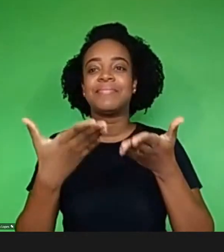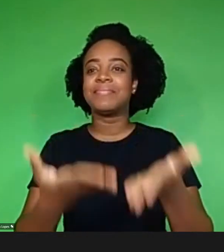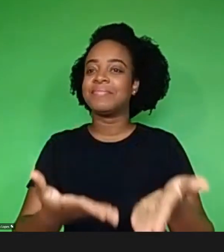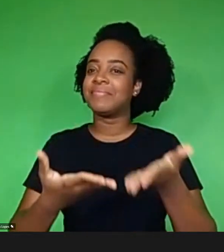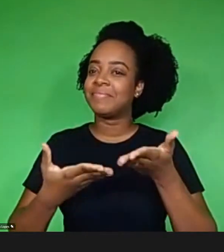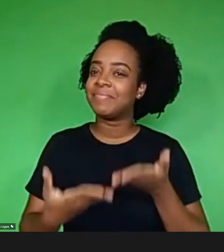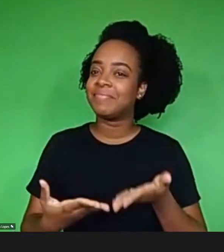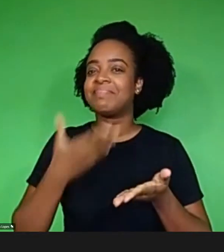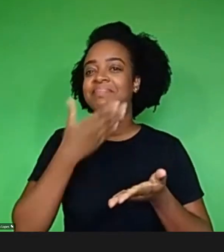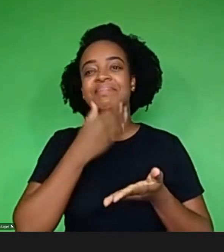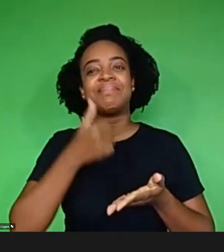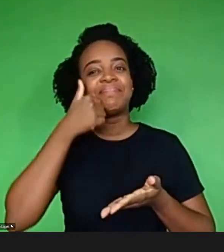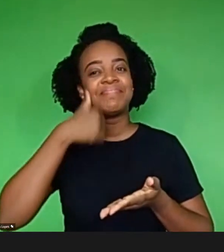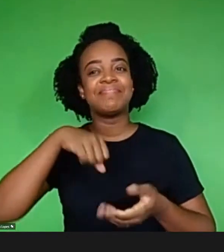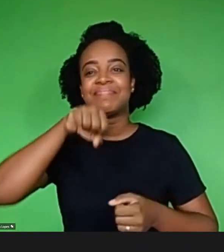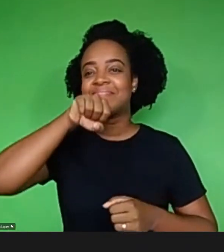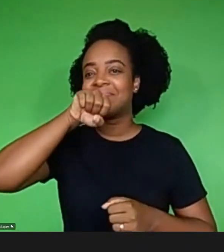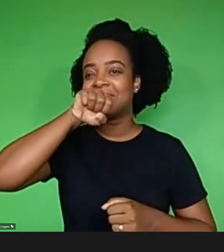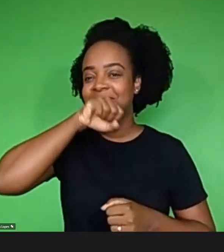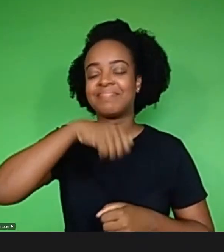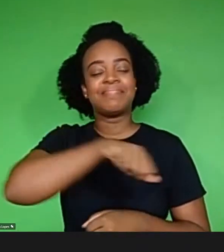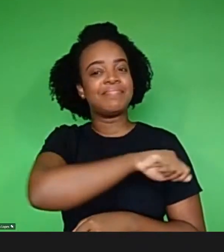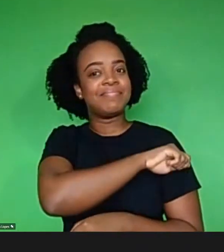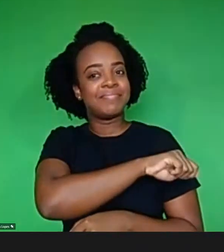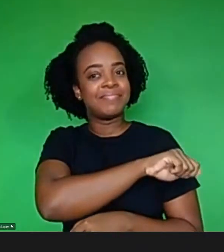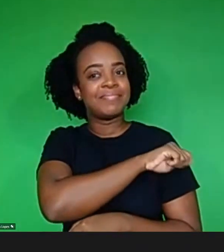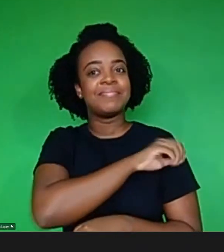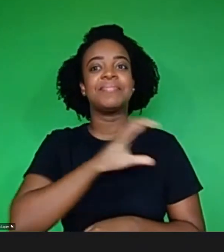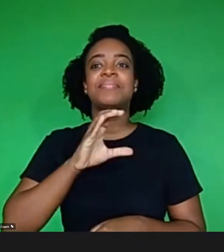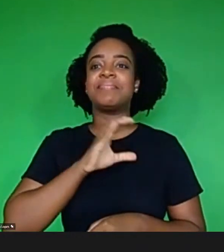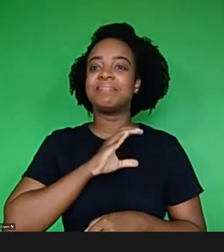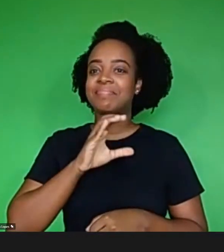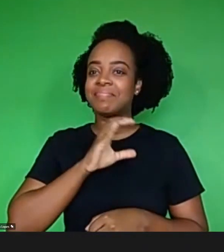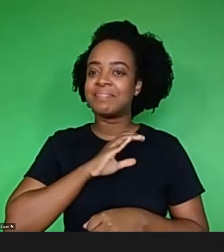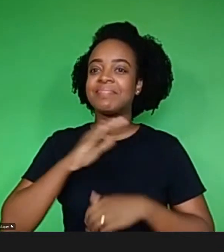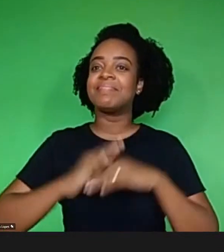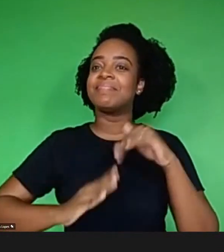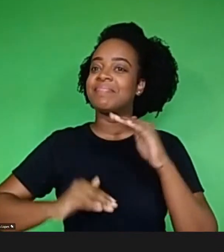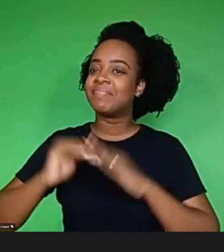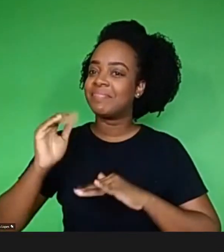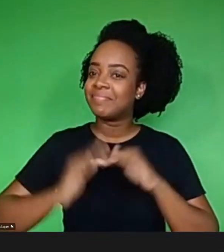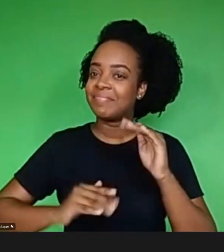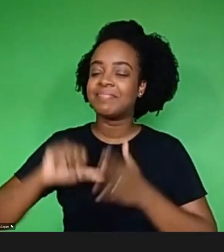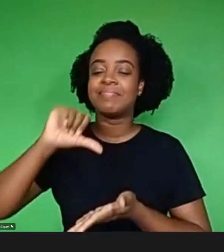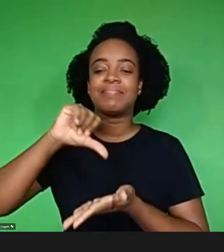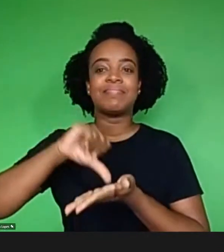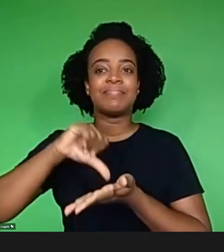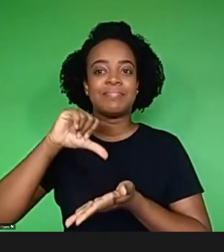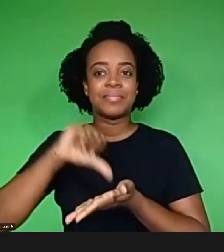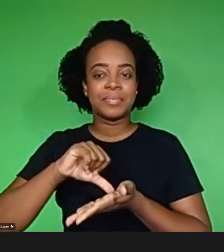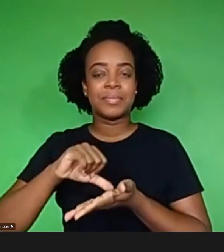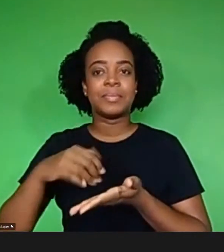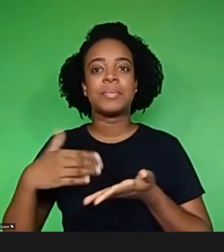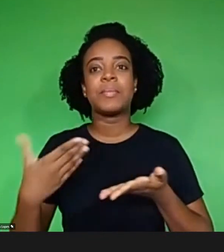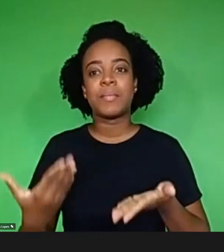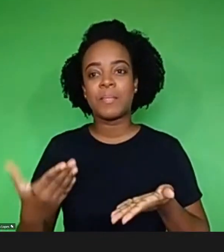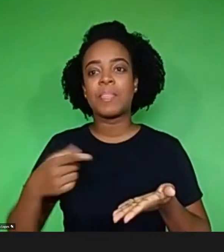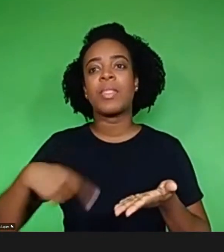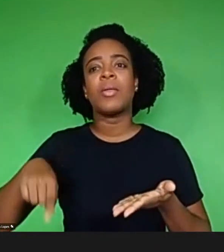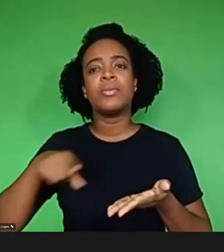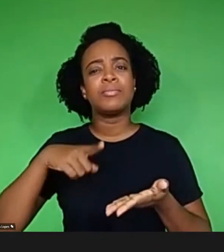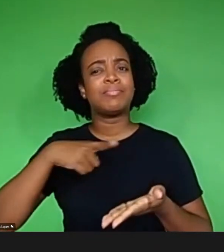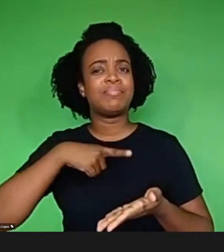os alunos, os colegas do campus. A gente teve um pequeno